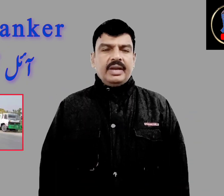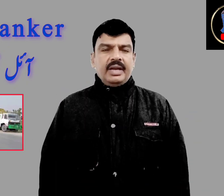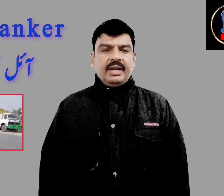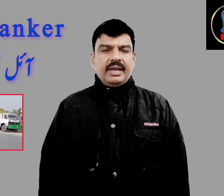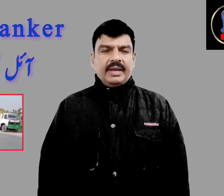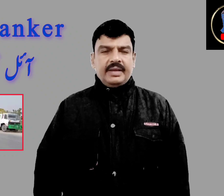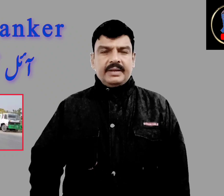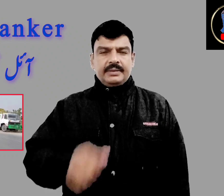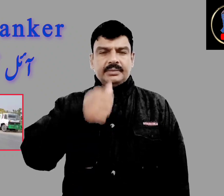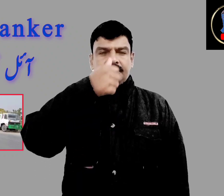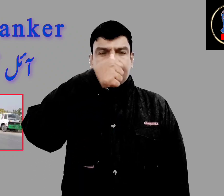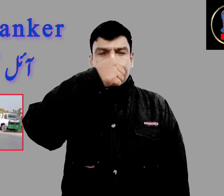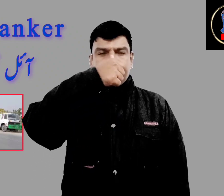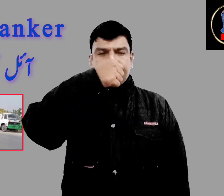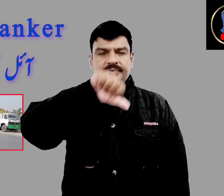ऑयल टैंकर।